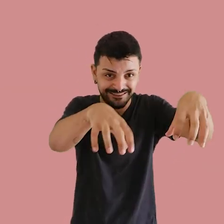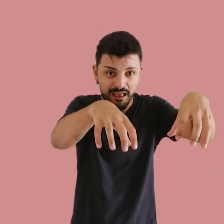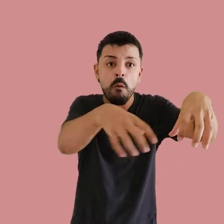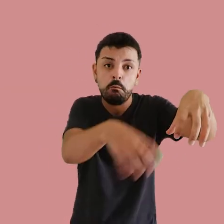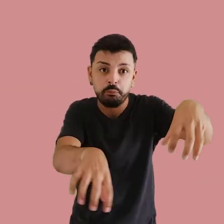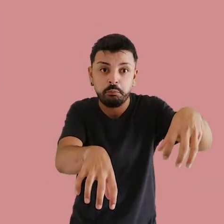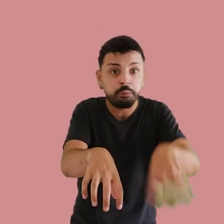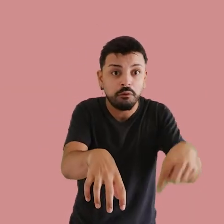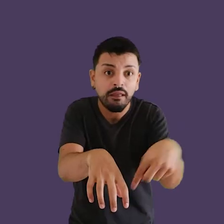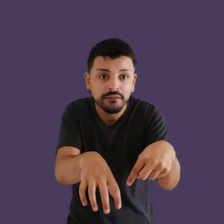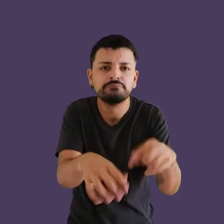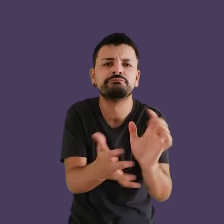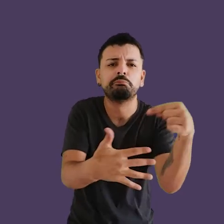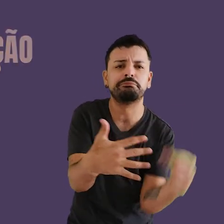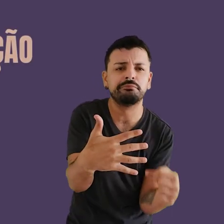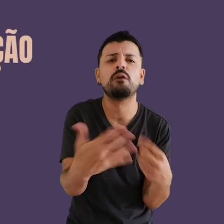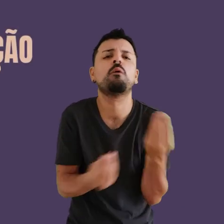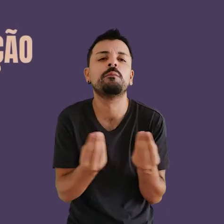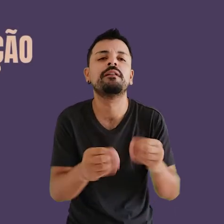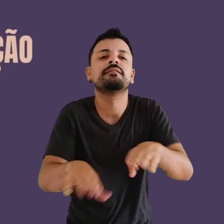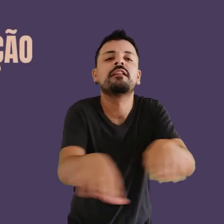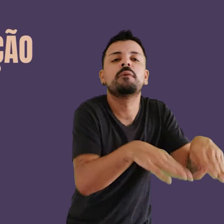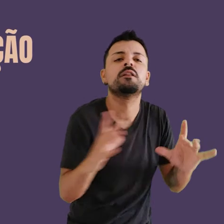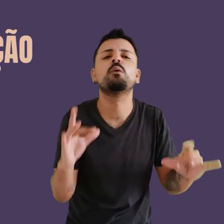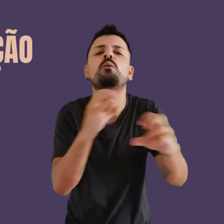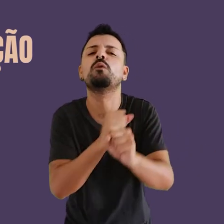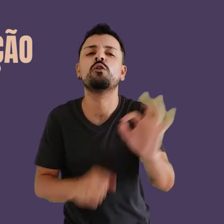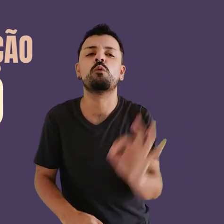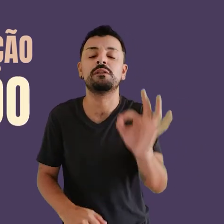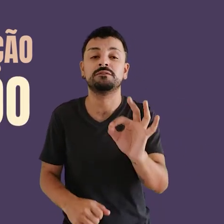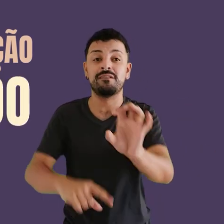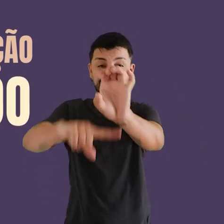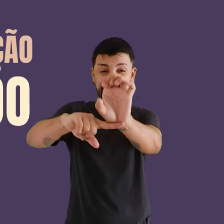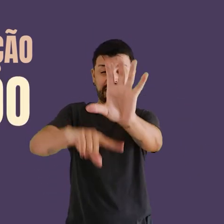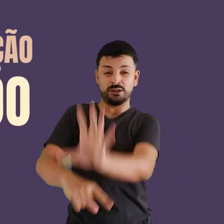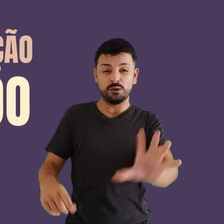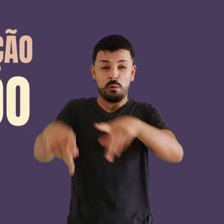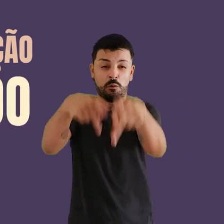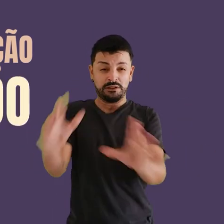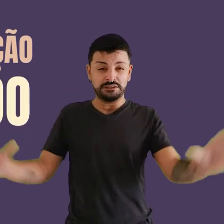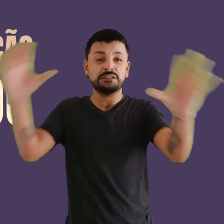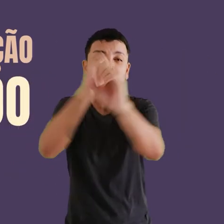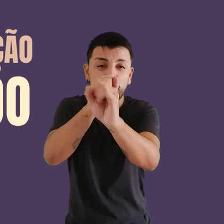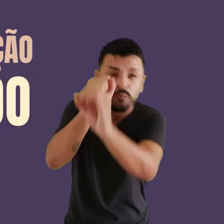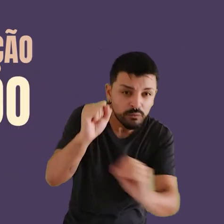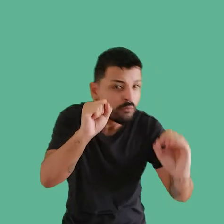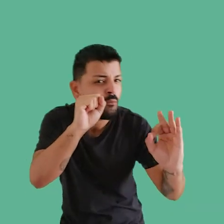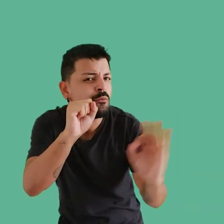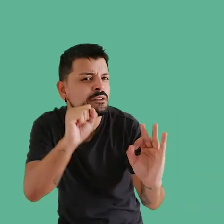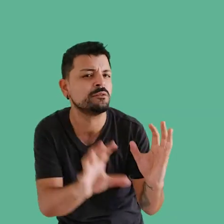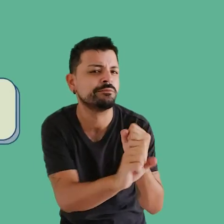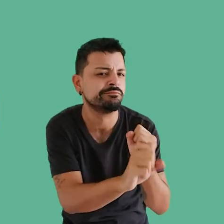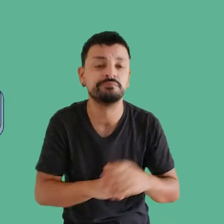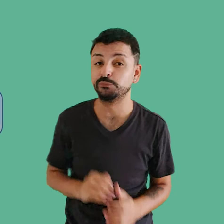categorias é proporcional à participação desses grupos na população total do estado. Por exemplo, se o Paraná